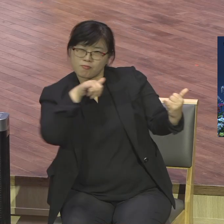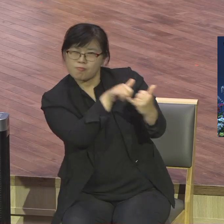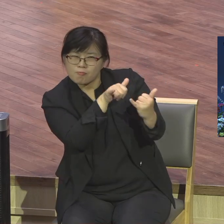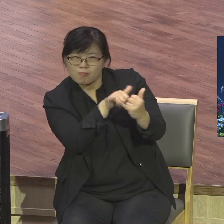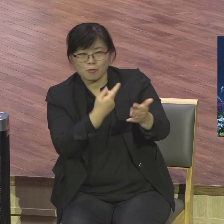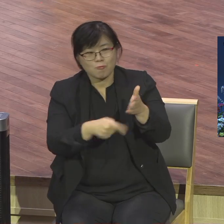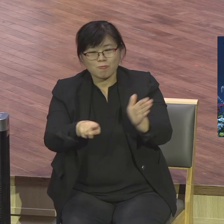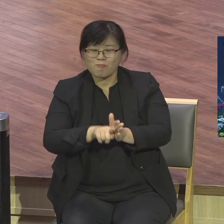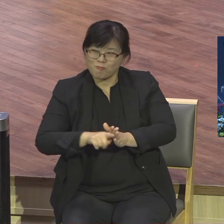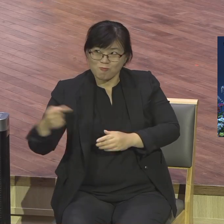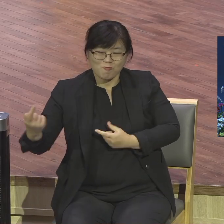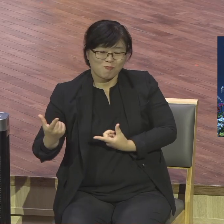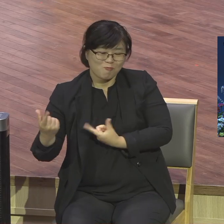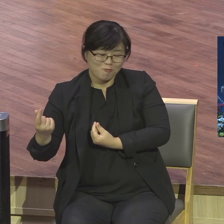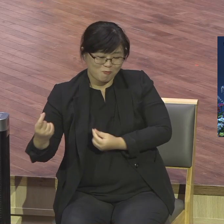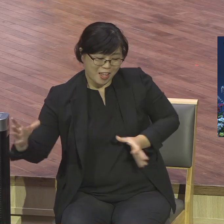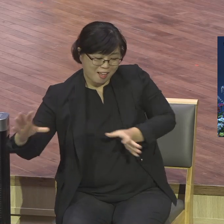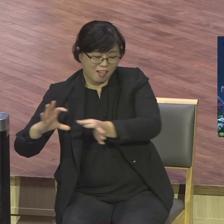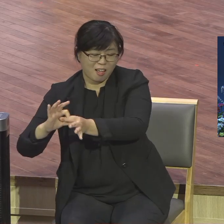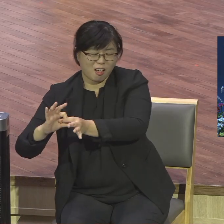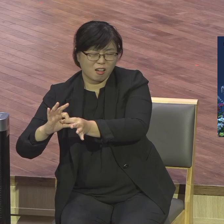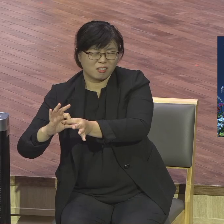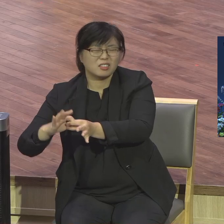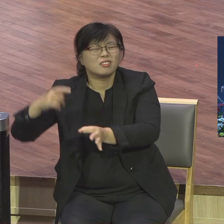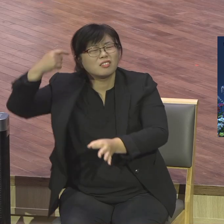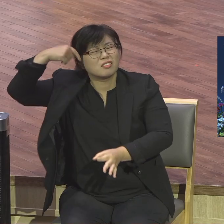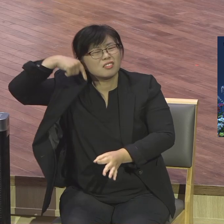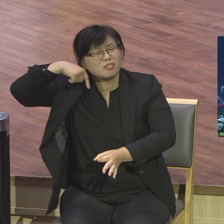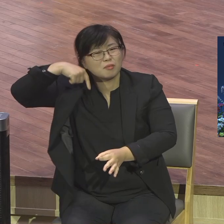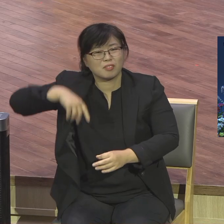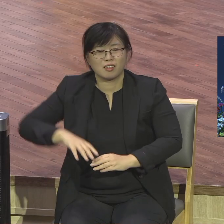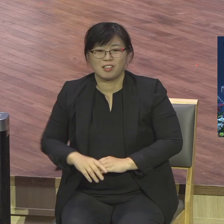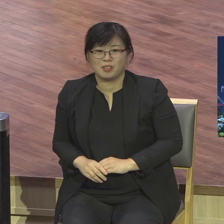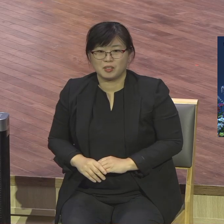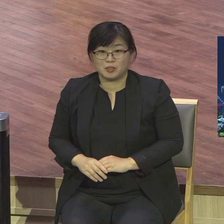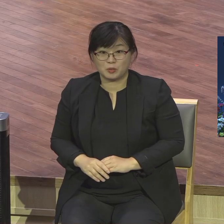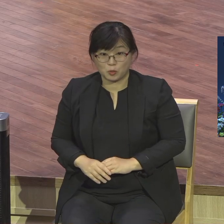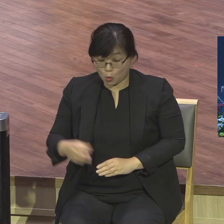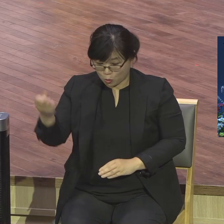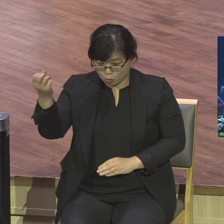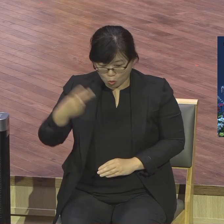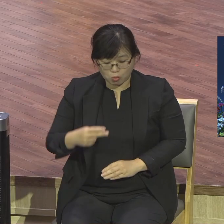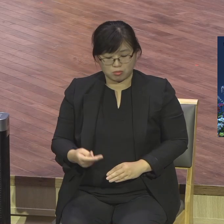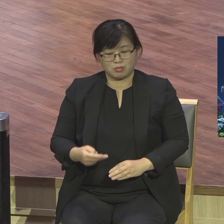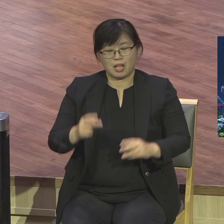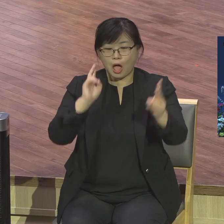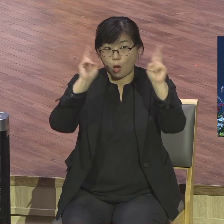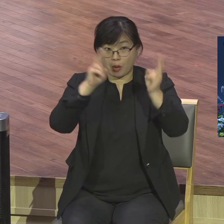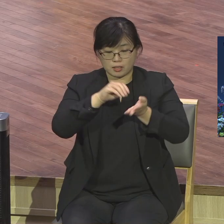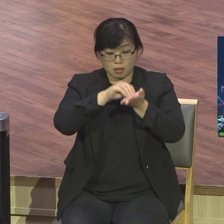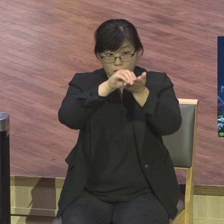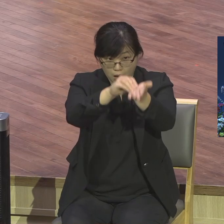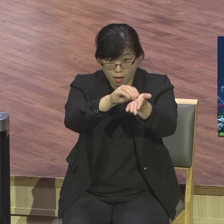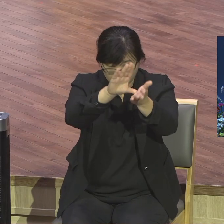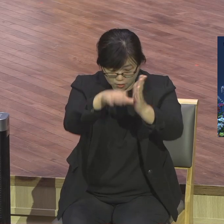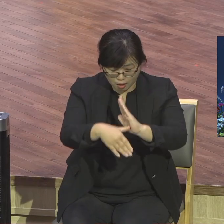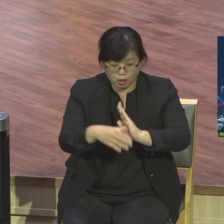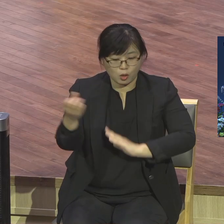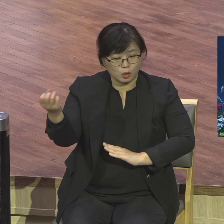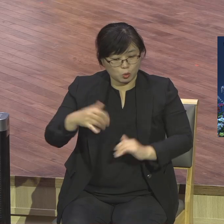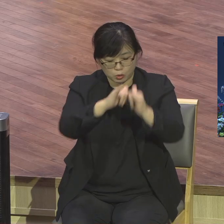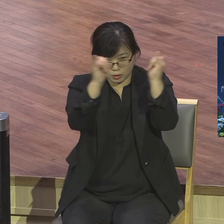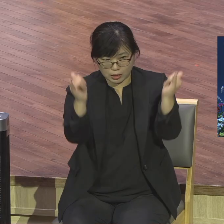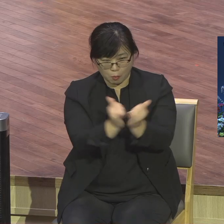비단 이 부부관계뿐만 아니라 이제 우리가 직장생활하는 것도 그렇죠. 사회생활하는 것도 그렇죠.